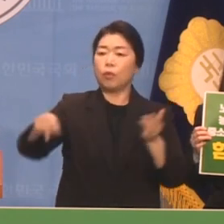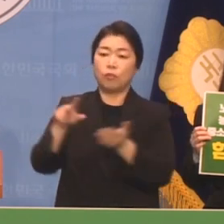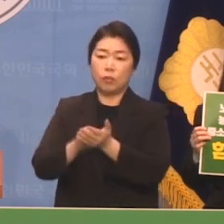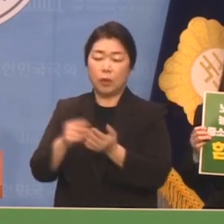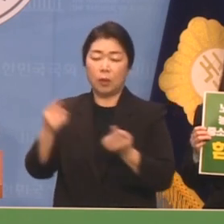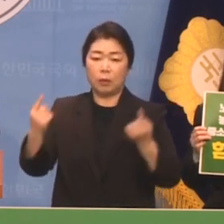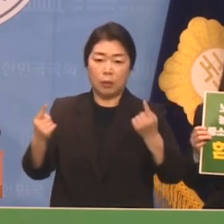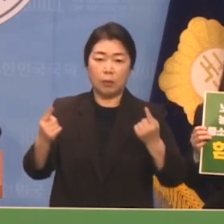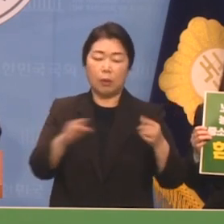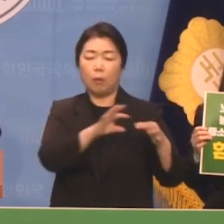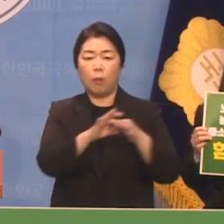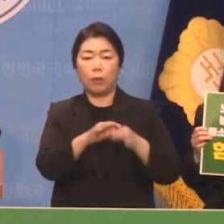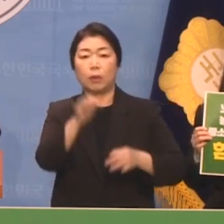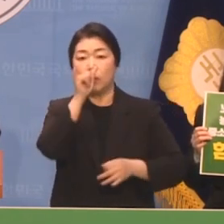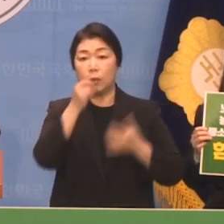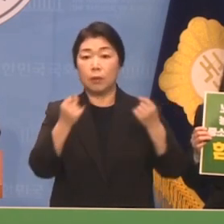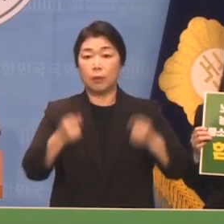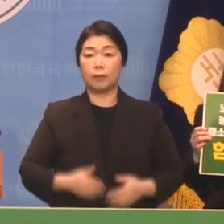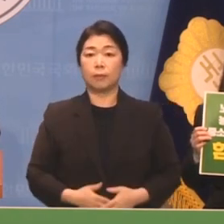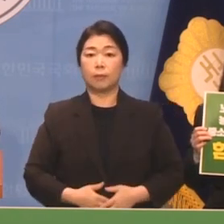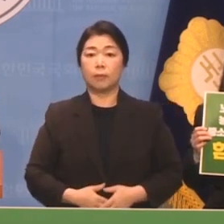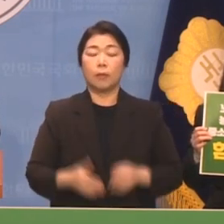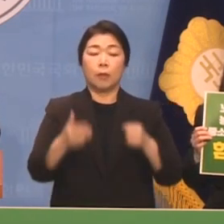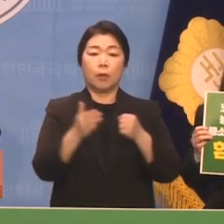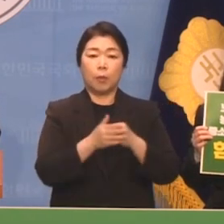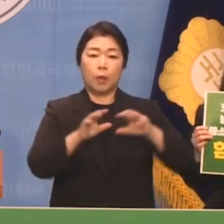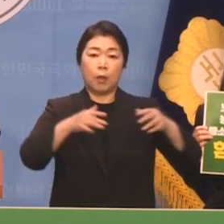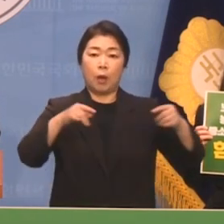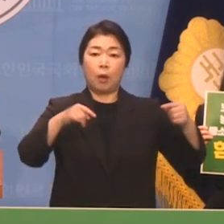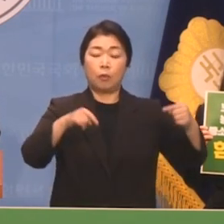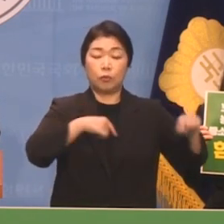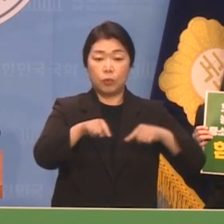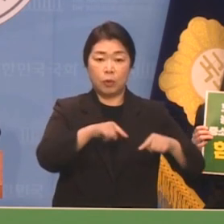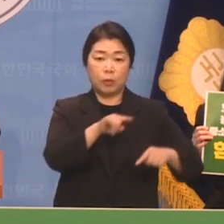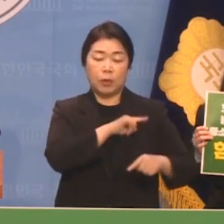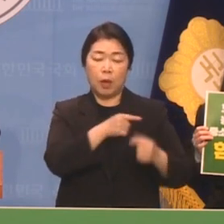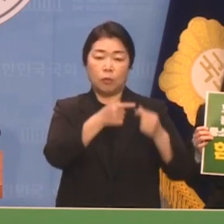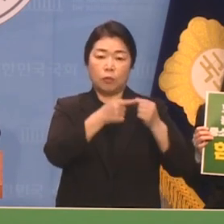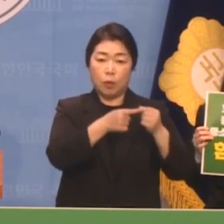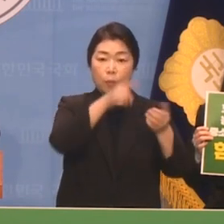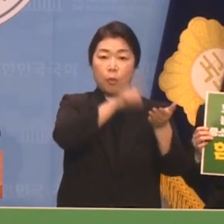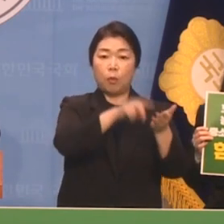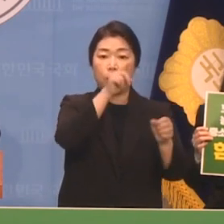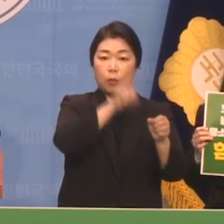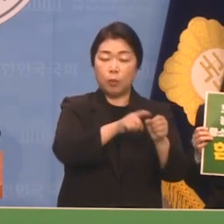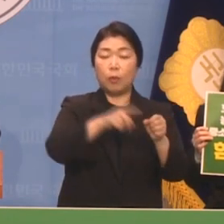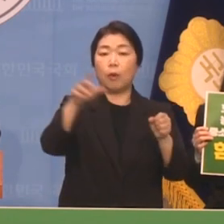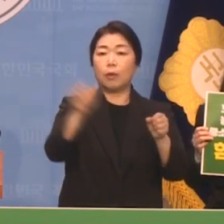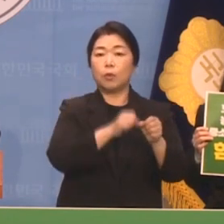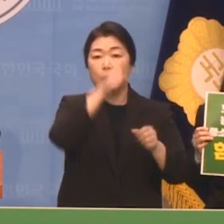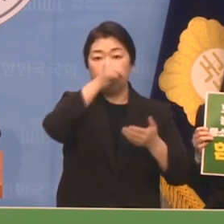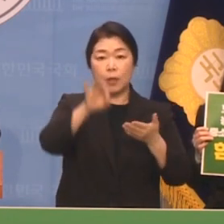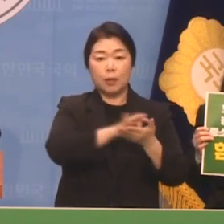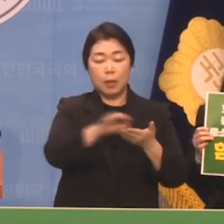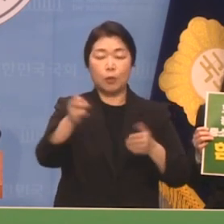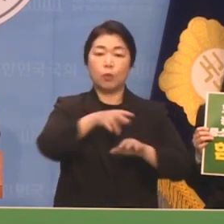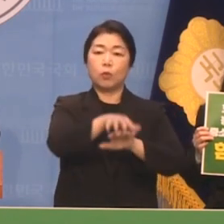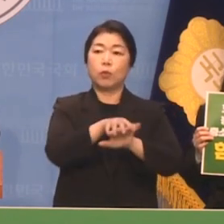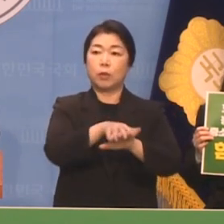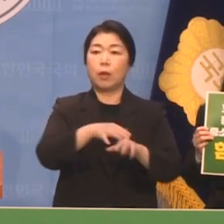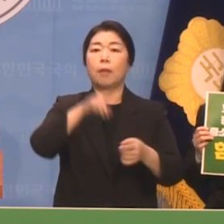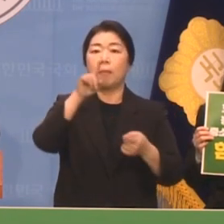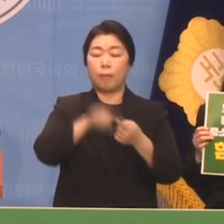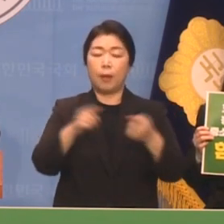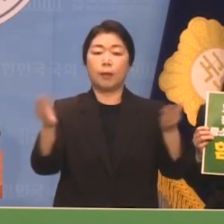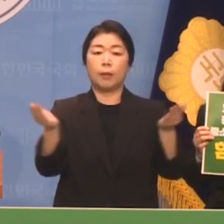기후위기 대응을 국정 최우선 목표와 과제로 세우고 예산과 조직을 이에 맞게